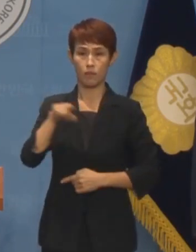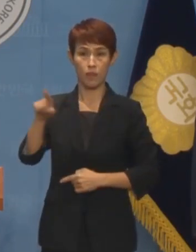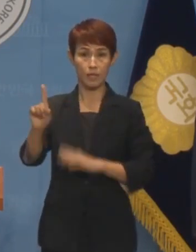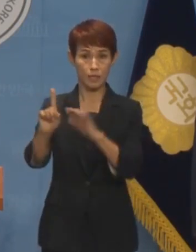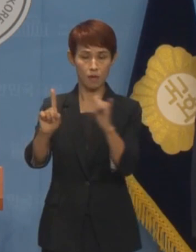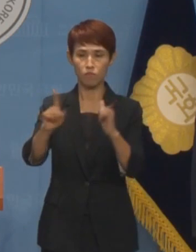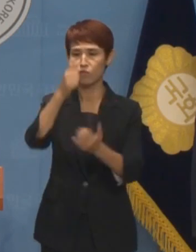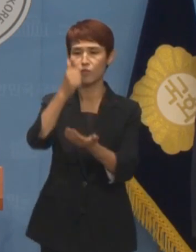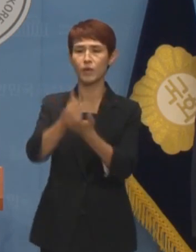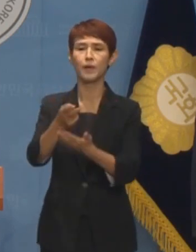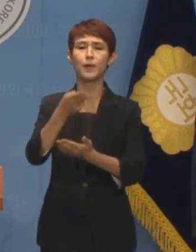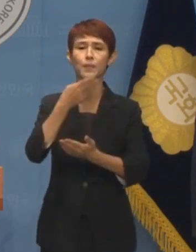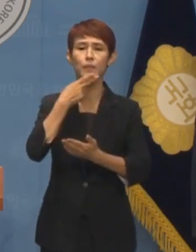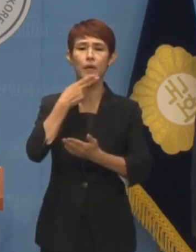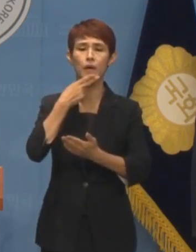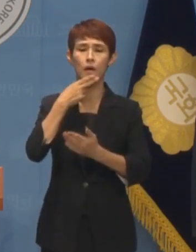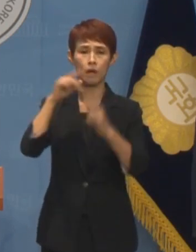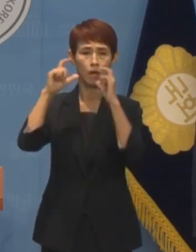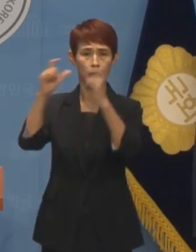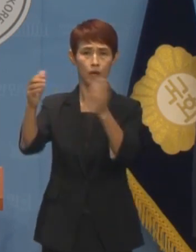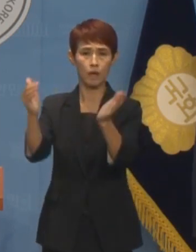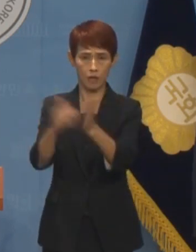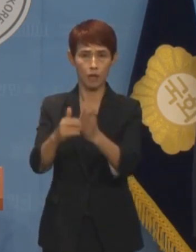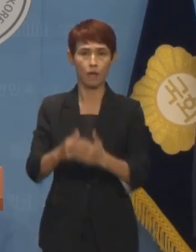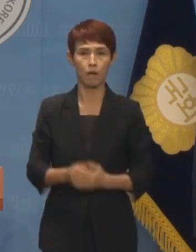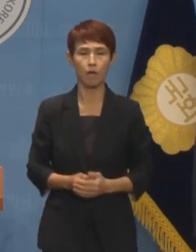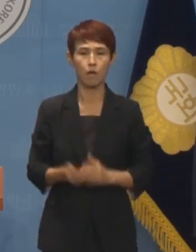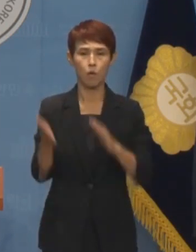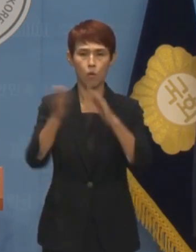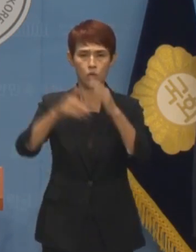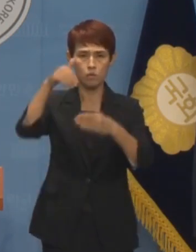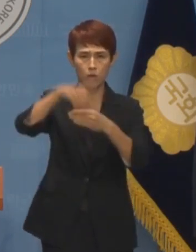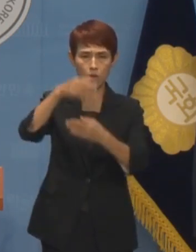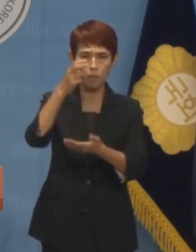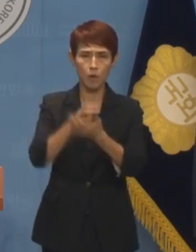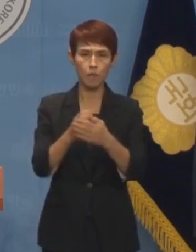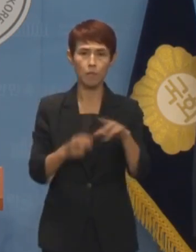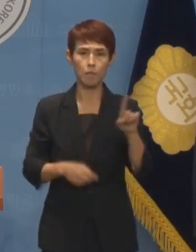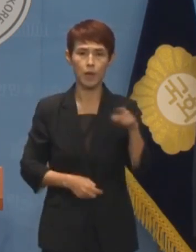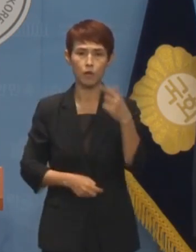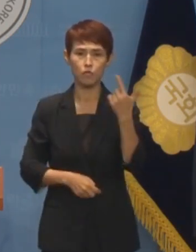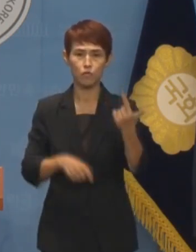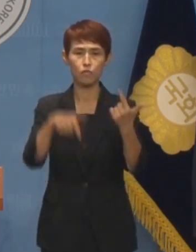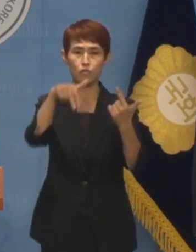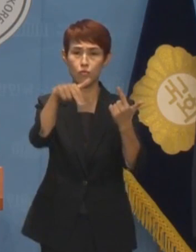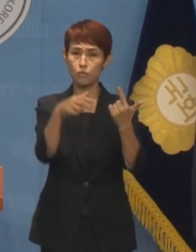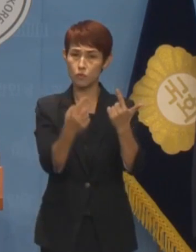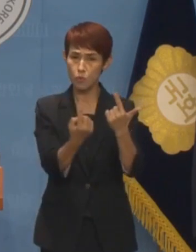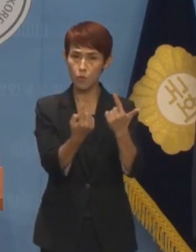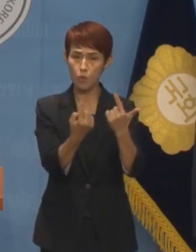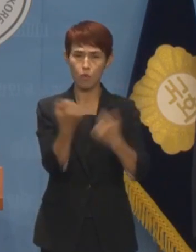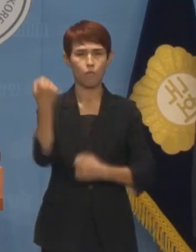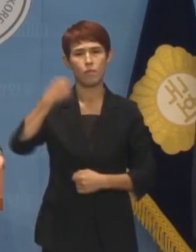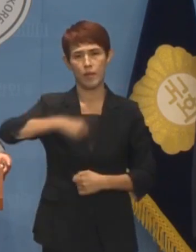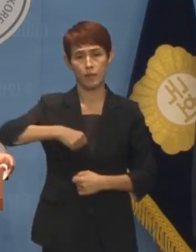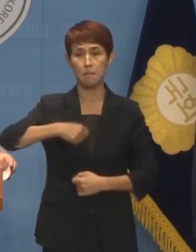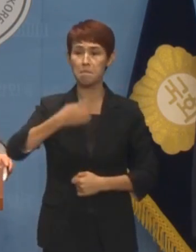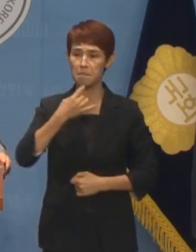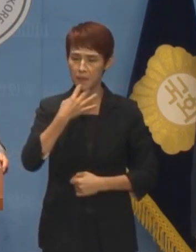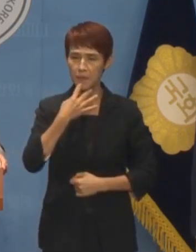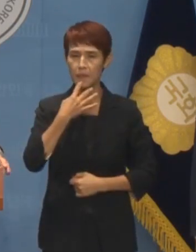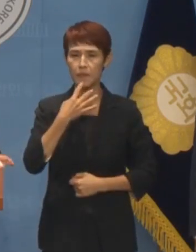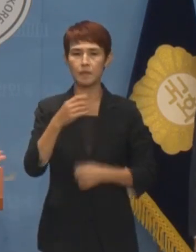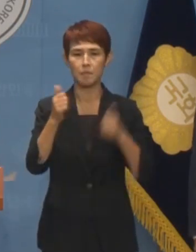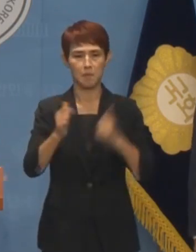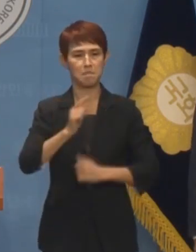무의 혐의로 결론을 내리고 공직선거법 106조 호별 방문 위반에 대해서만